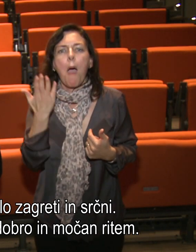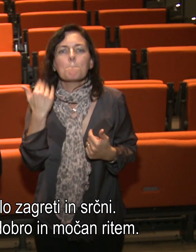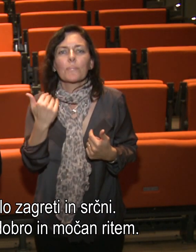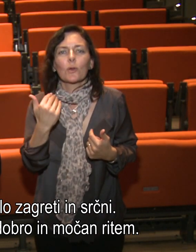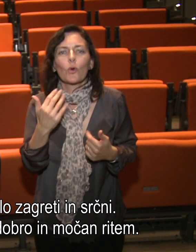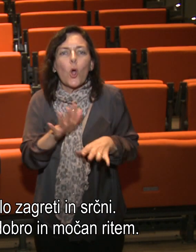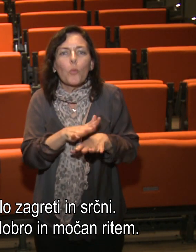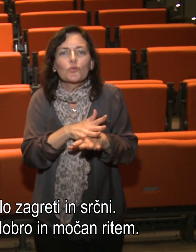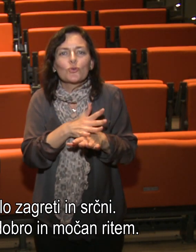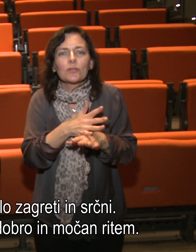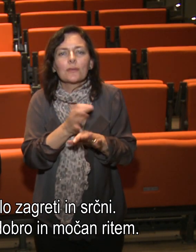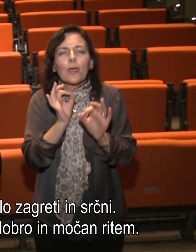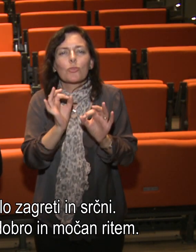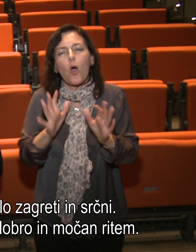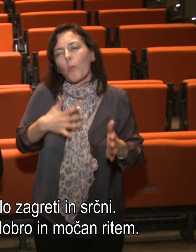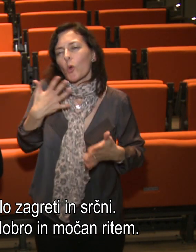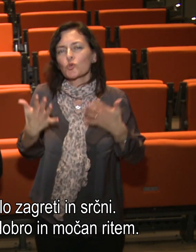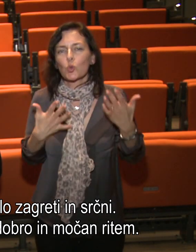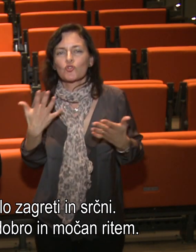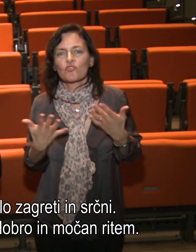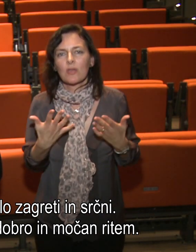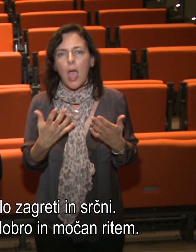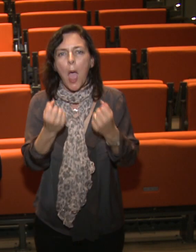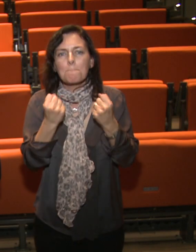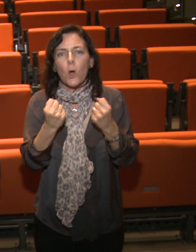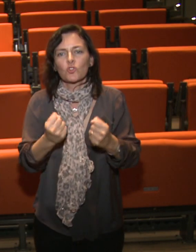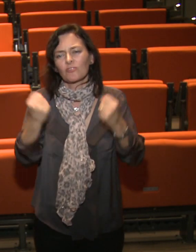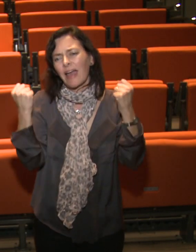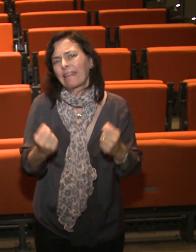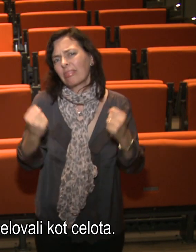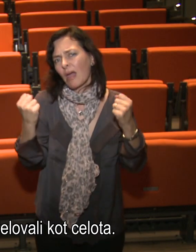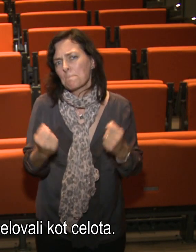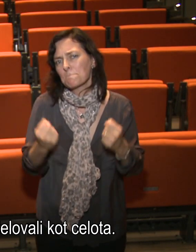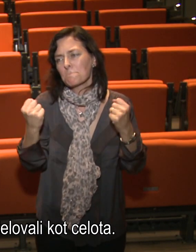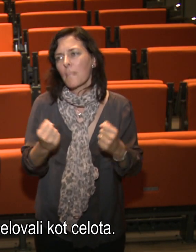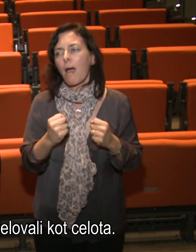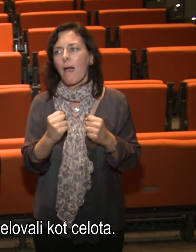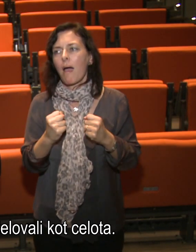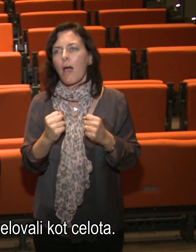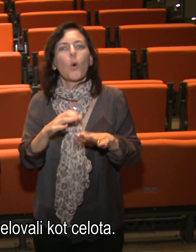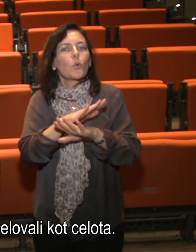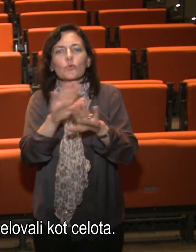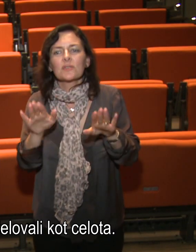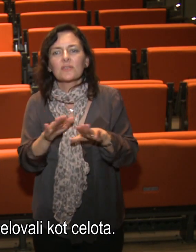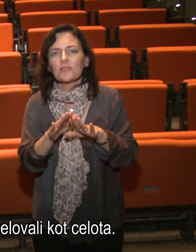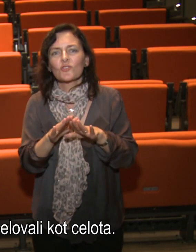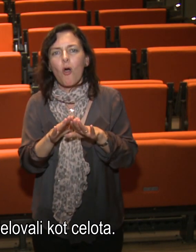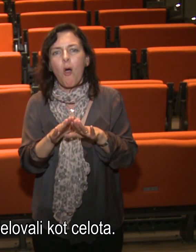vzdušje, dobro vzdušje, močen ritem in vsi so sodelovali